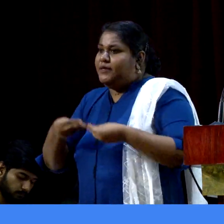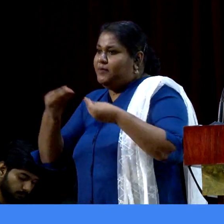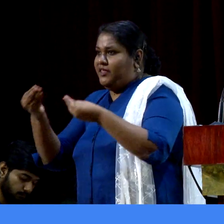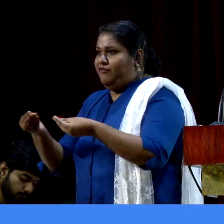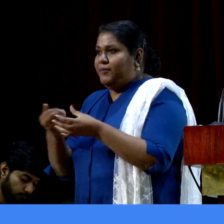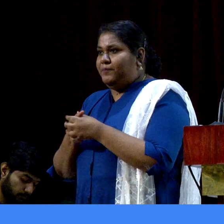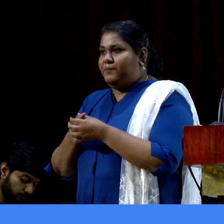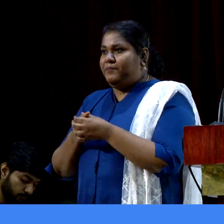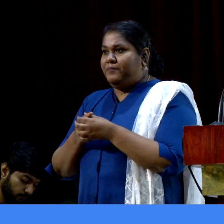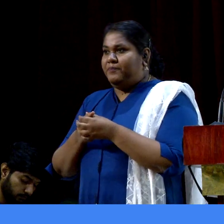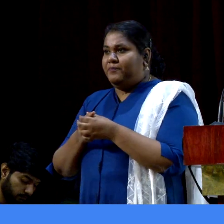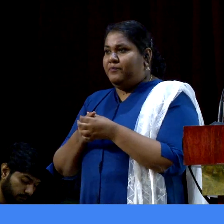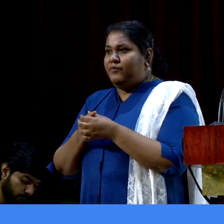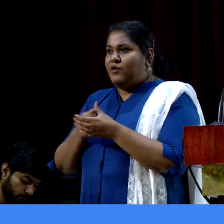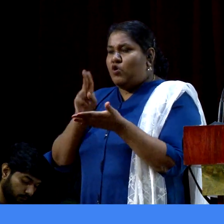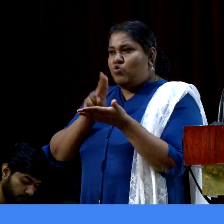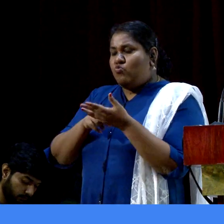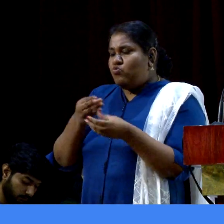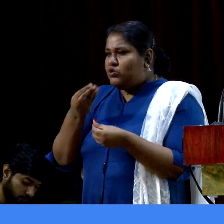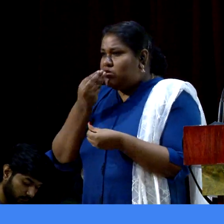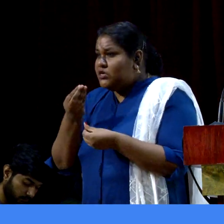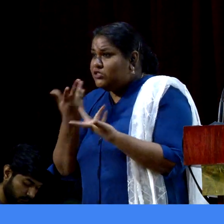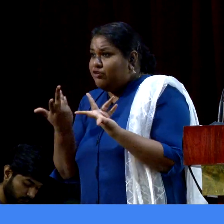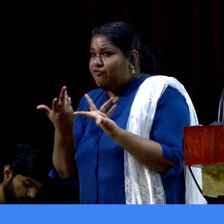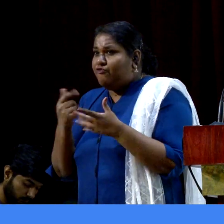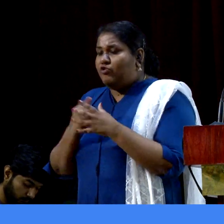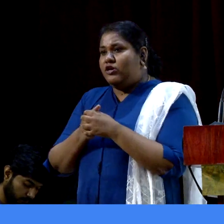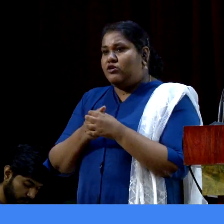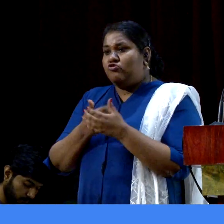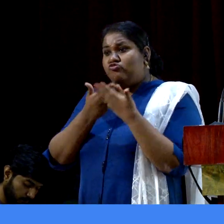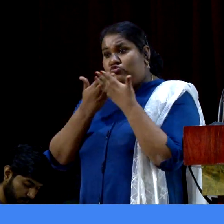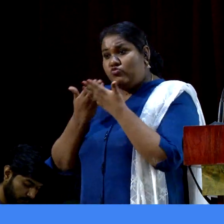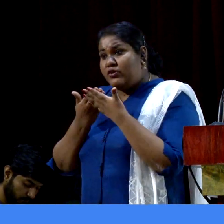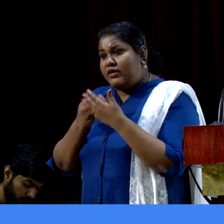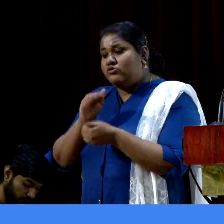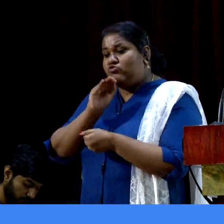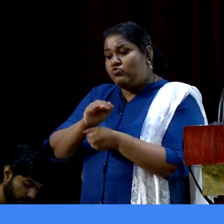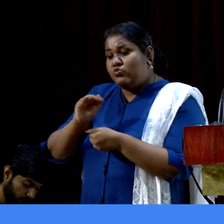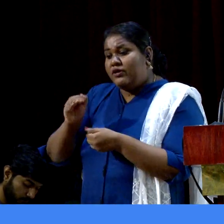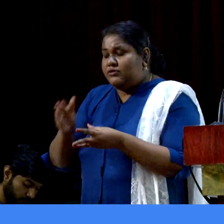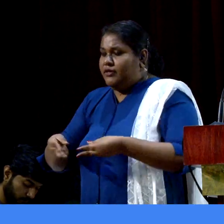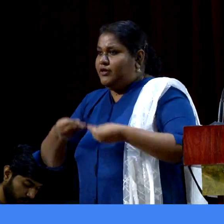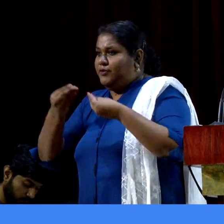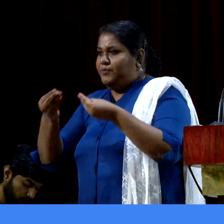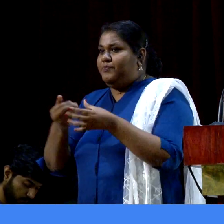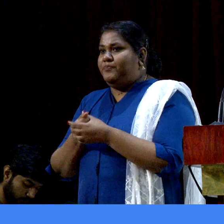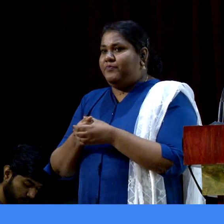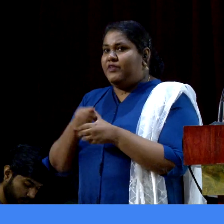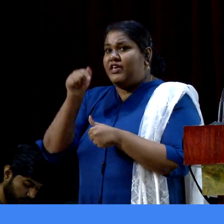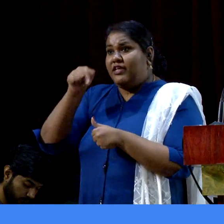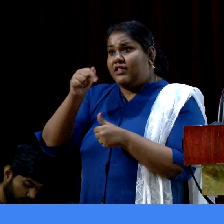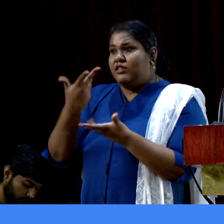அந்த நியூட்ரிஷன் ஃபுட் ஹஸ் பீன் டிஸ்ட்ரிபியூட்டட் டு தி ஸ்டூடெண்ட்ஸ். இட் இஸ் எ